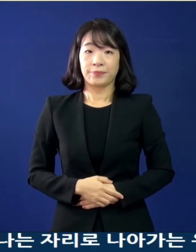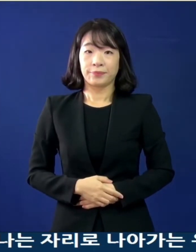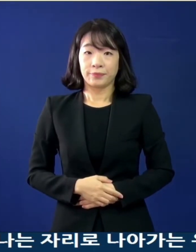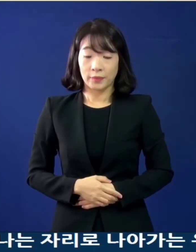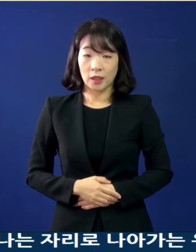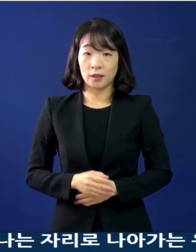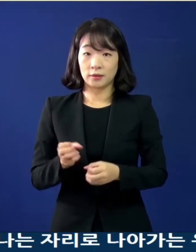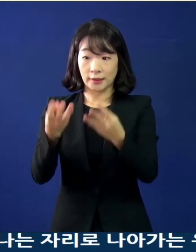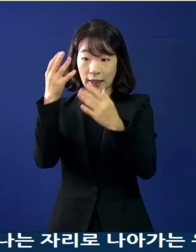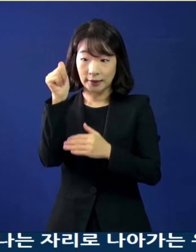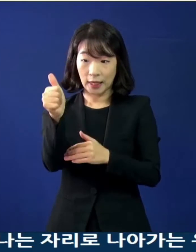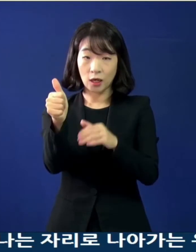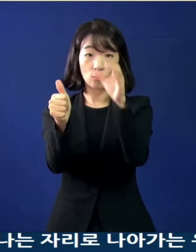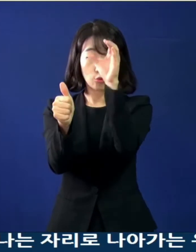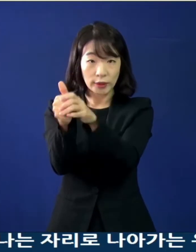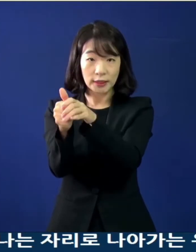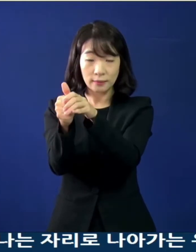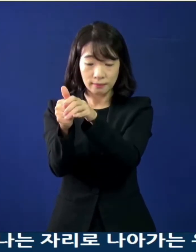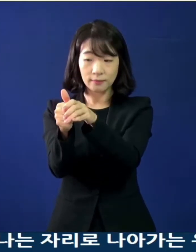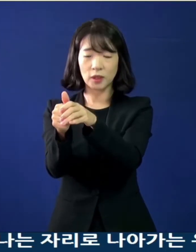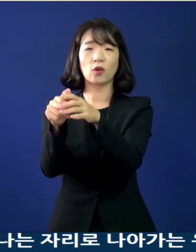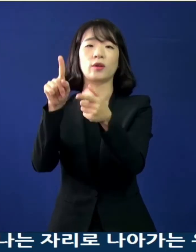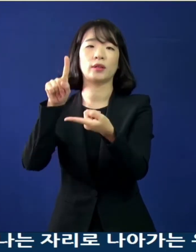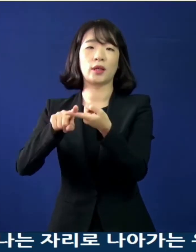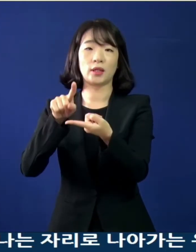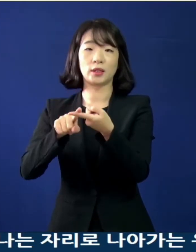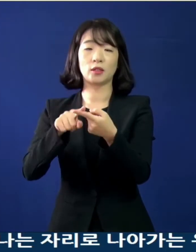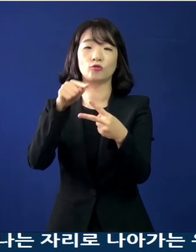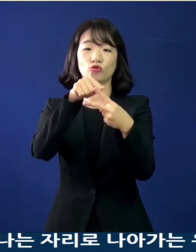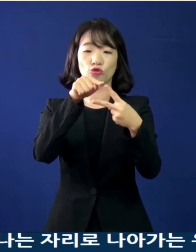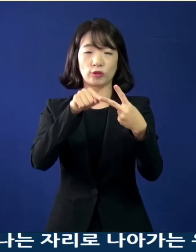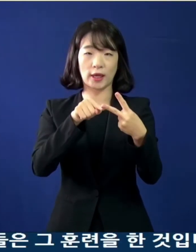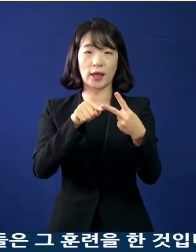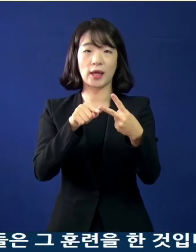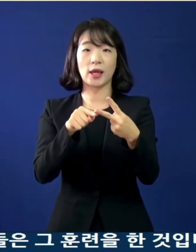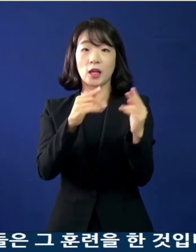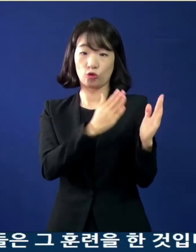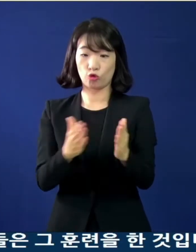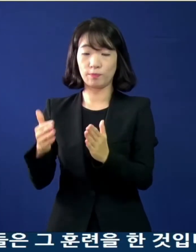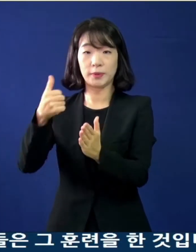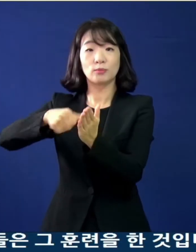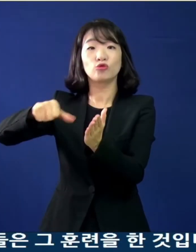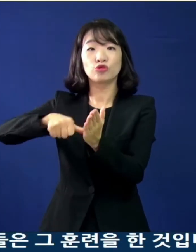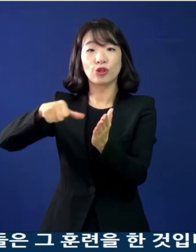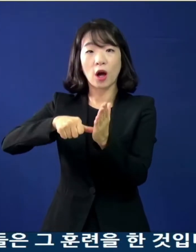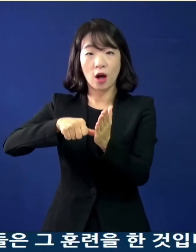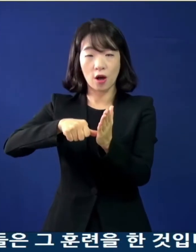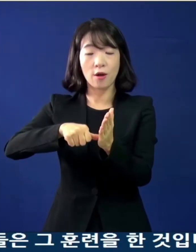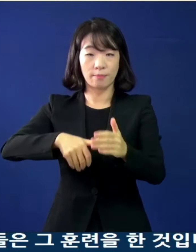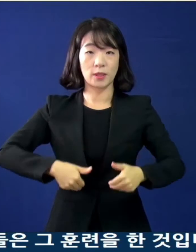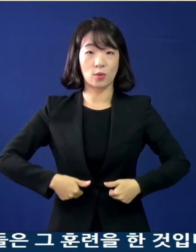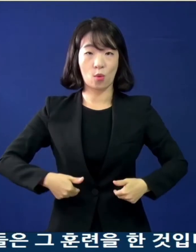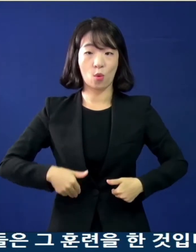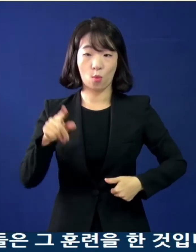위임받는 사람을 위해서 준비한 2개의 준비물이 있었는데, 한번 8장 2절을 보십시오. 8장